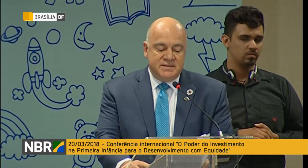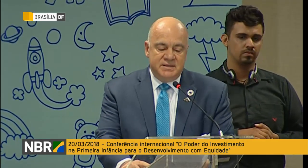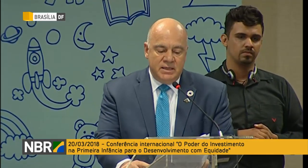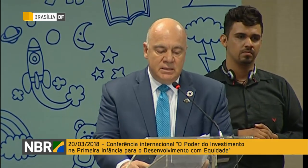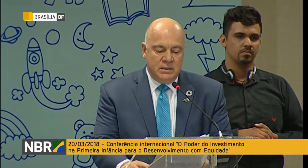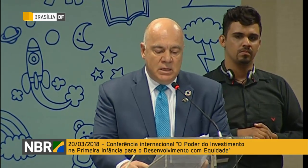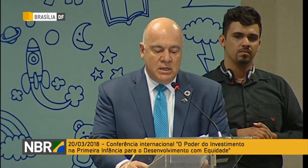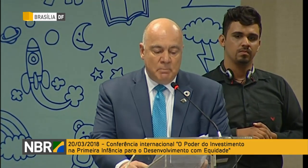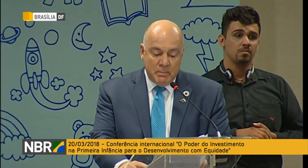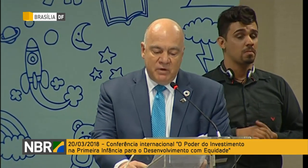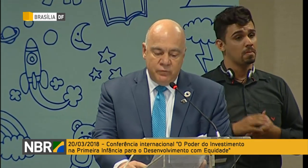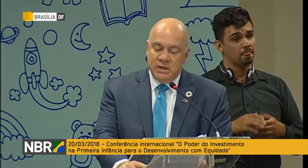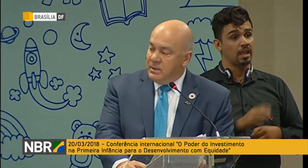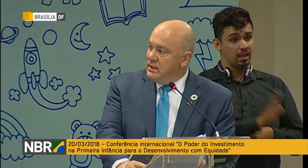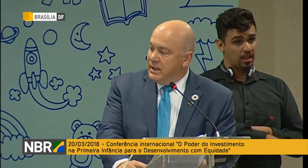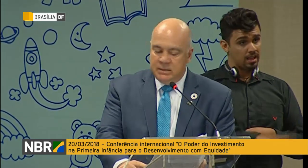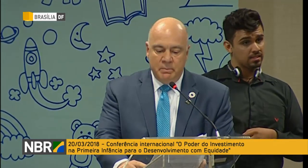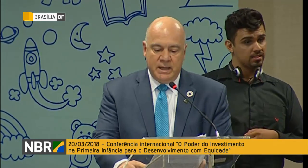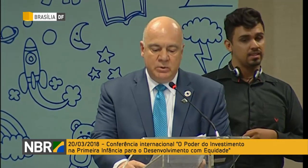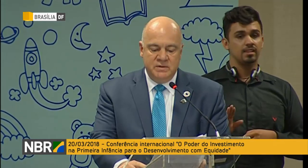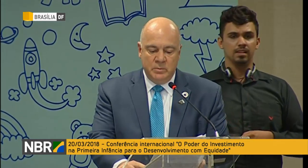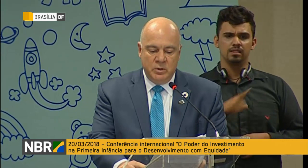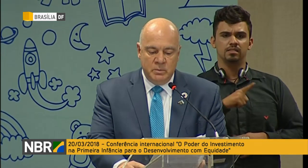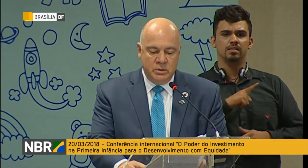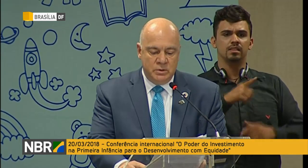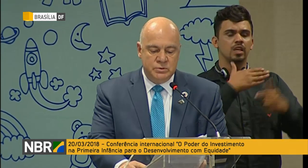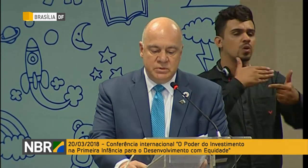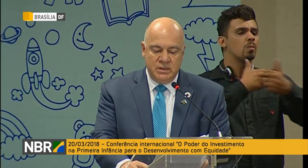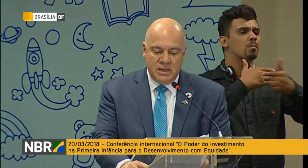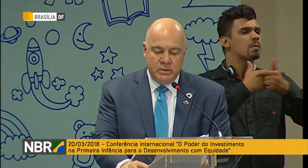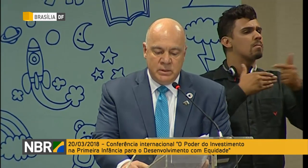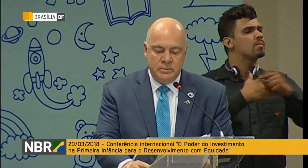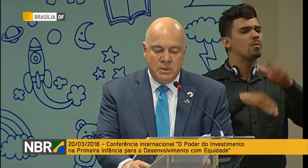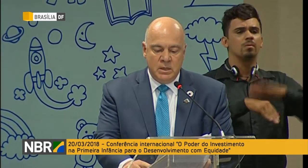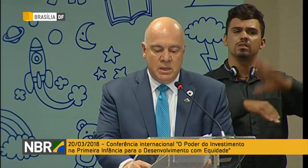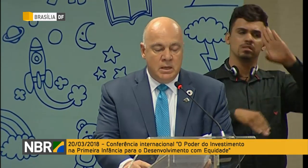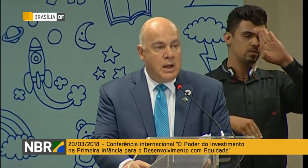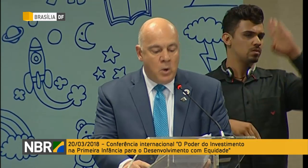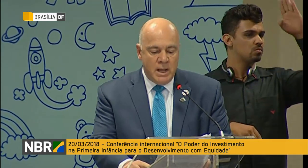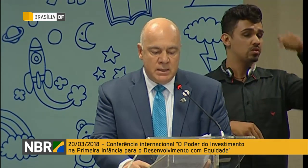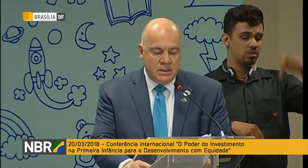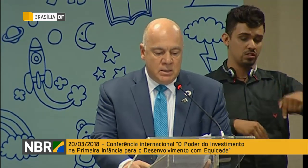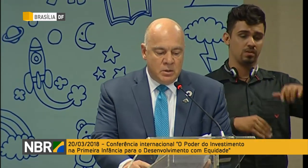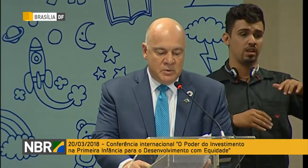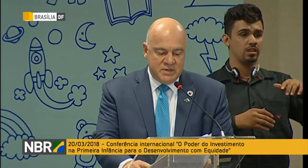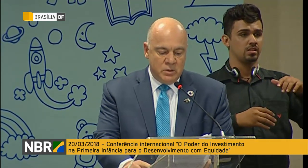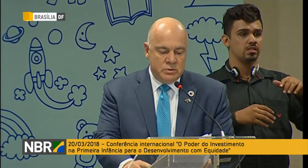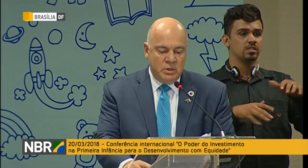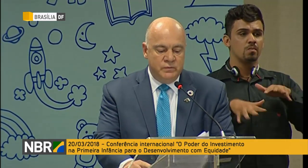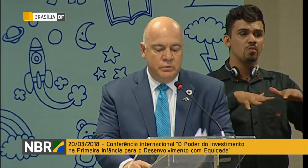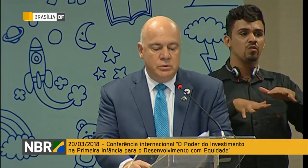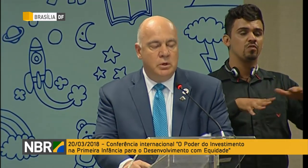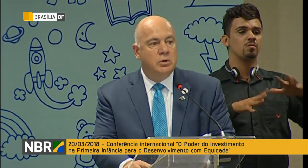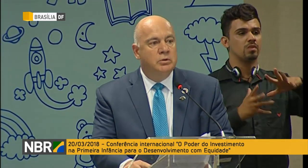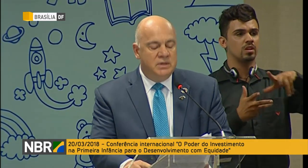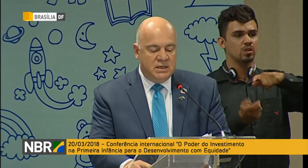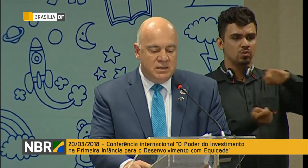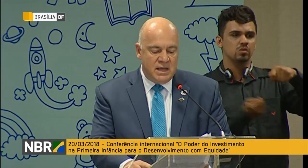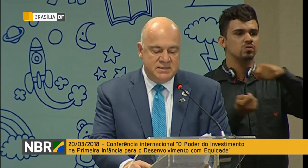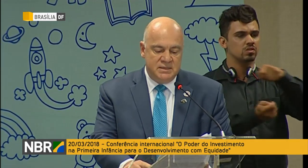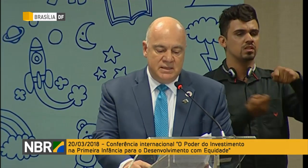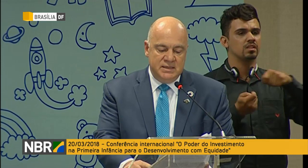As crianças têm papel fundamental para o desenvolvimento sustentável. Não há como se construir um futuro